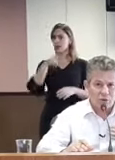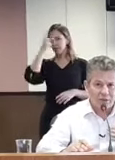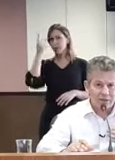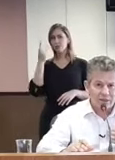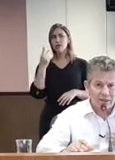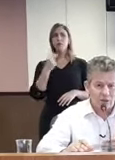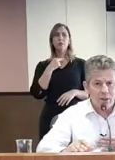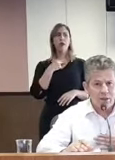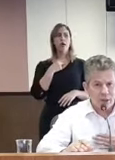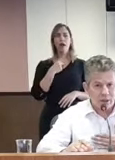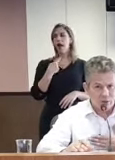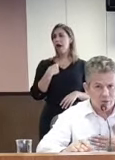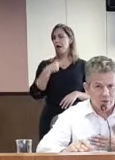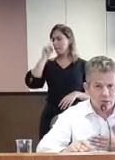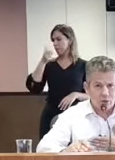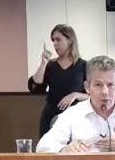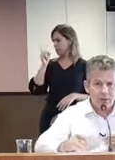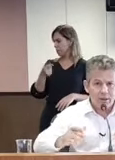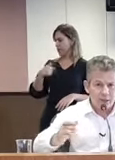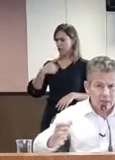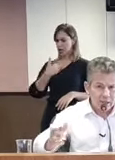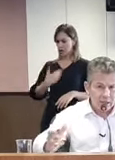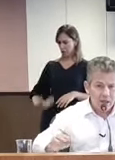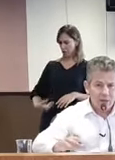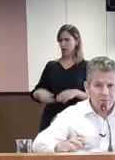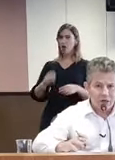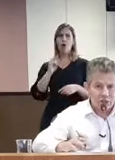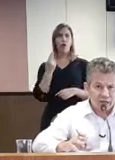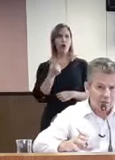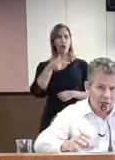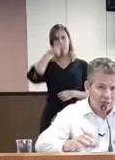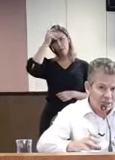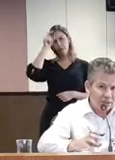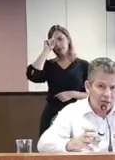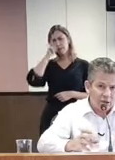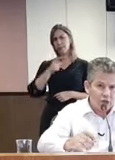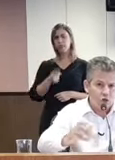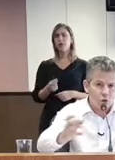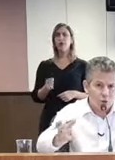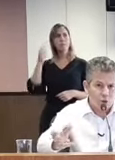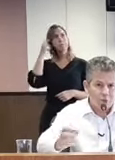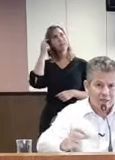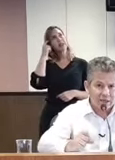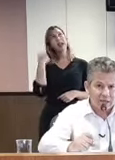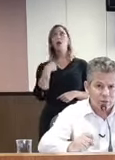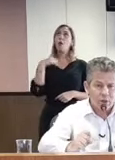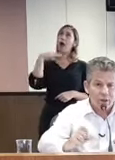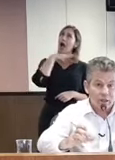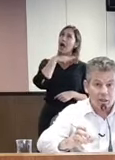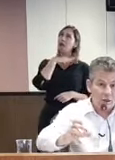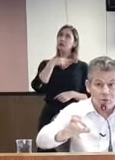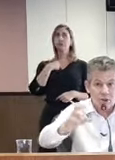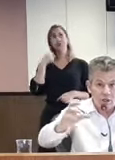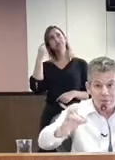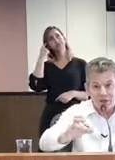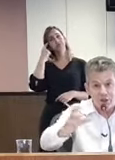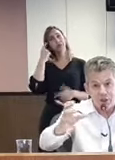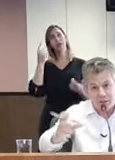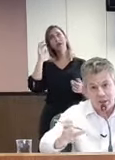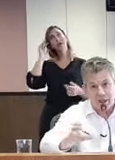ficar tomando decisão, nem eu, governador, nem ninguém, baseado em achômetro, baseado naquilo